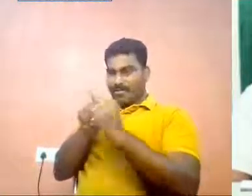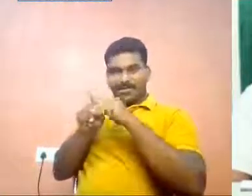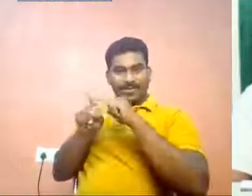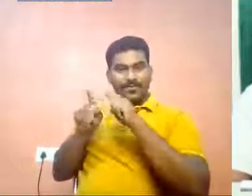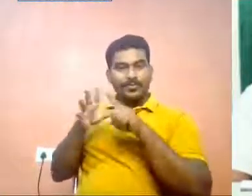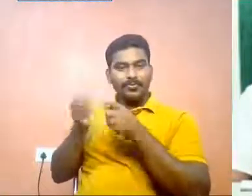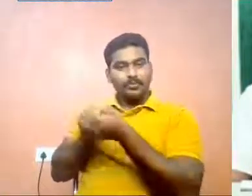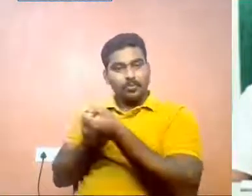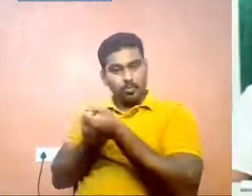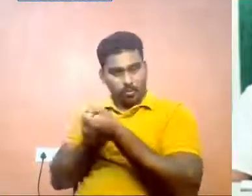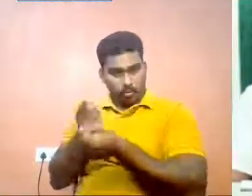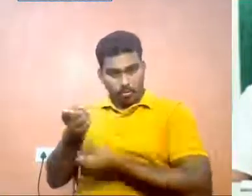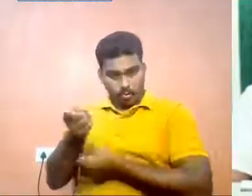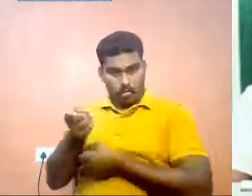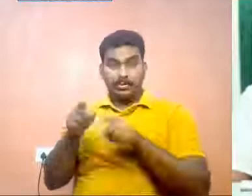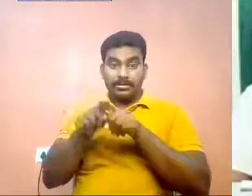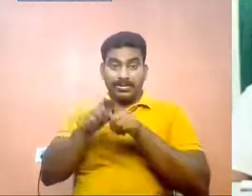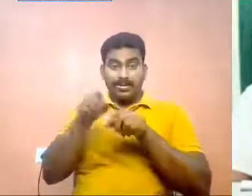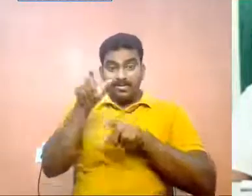അടുത്തിടെ വിദേശത്ത് നിന്നെത്തിയവർ,